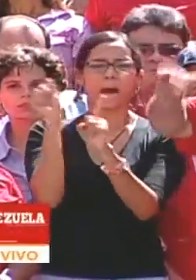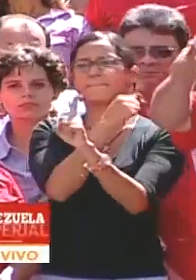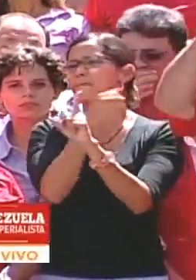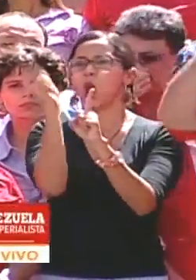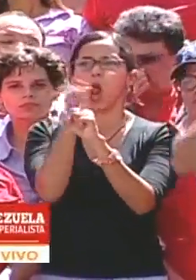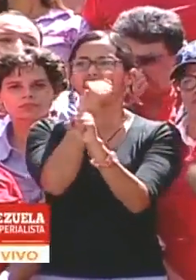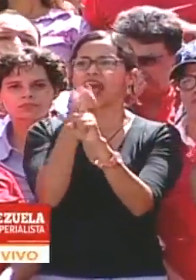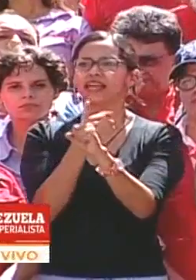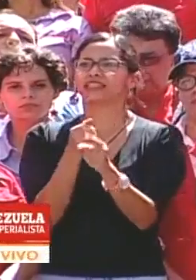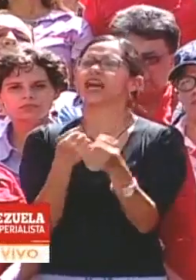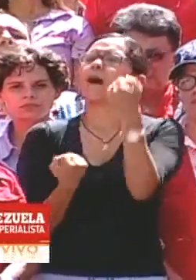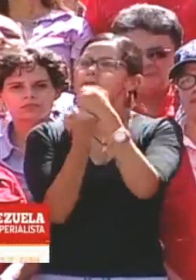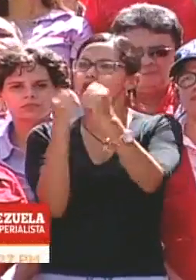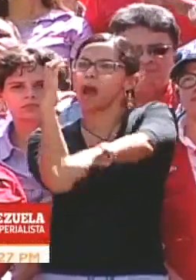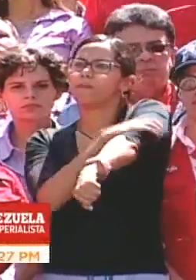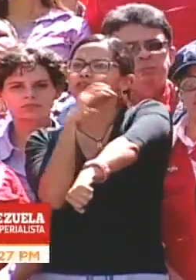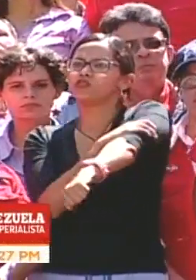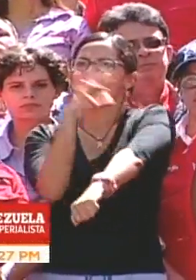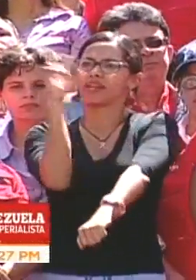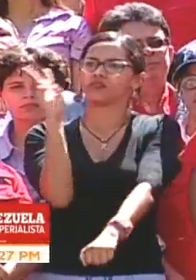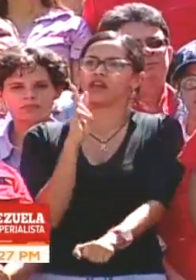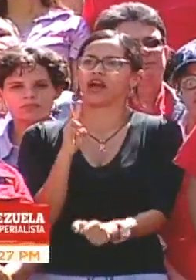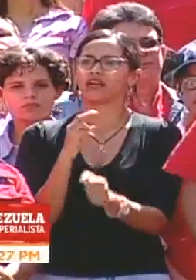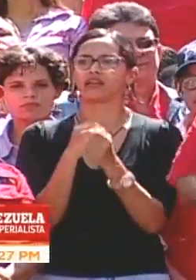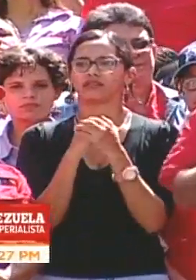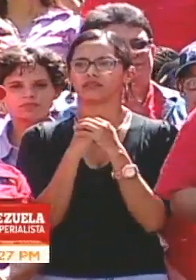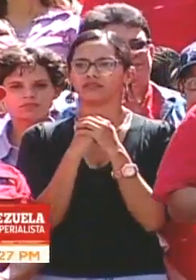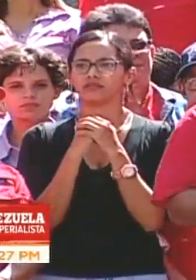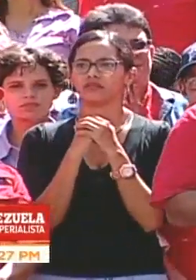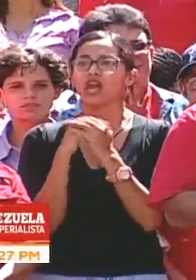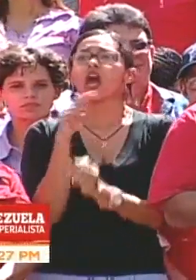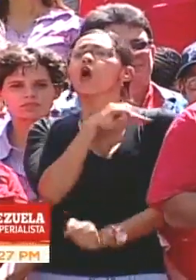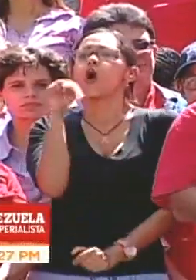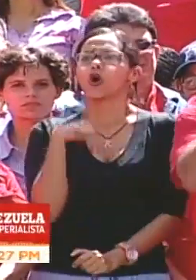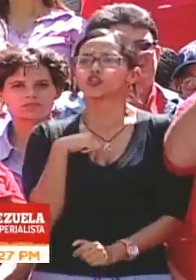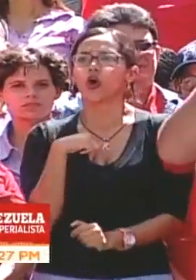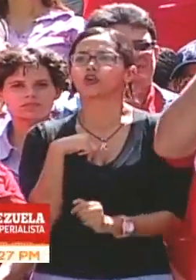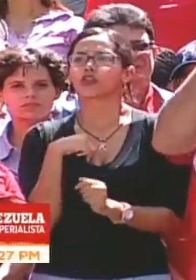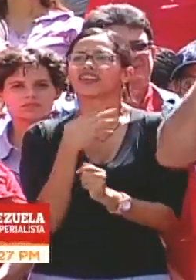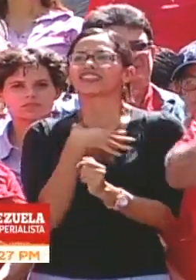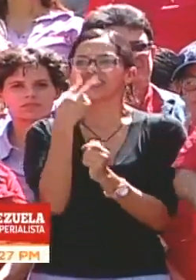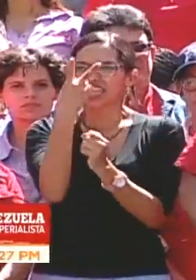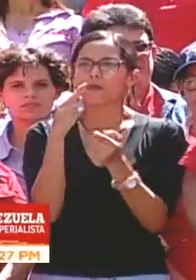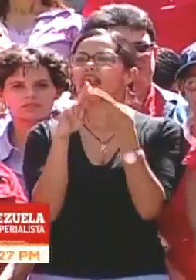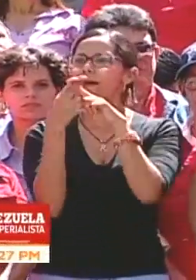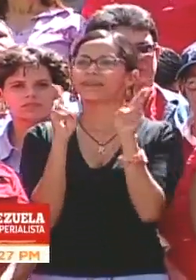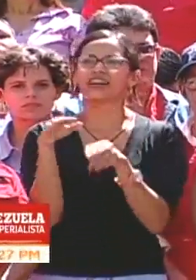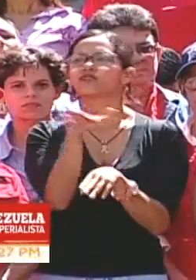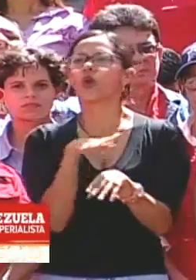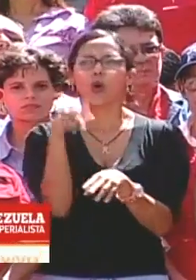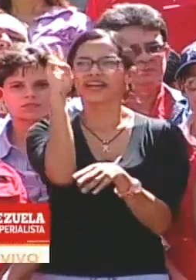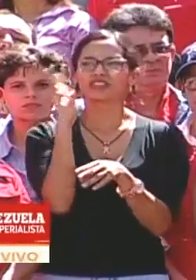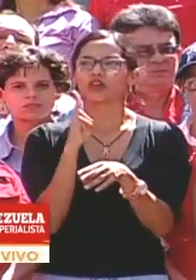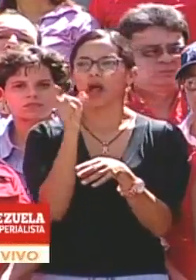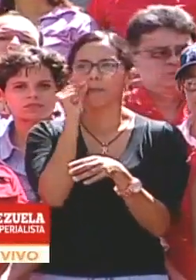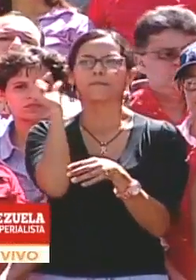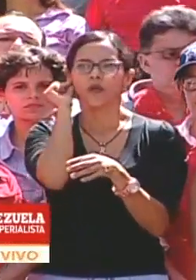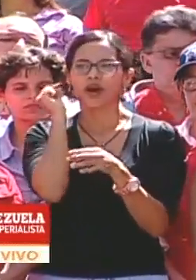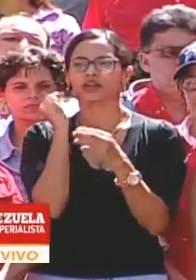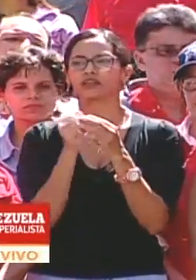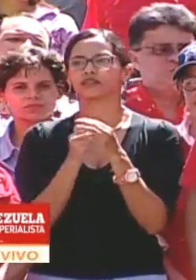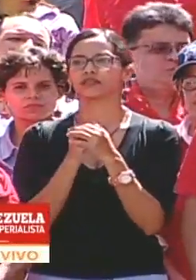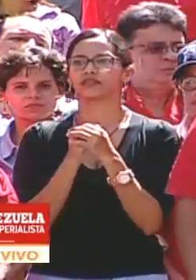está del lado de la derecha venezolana. Que nosotros queremos la paz para todos los venezolanos y las